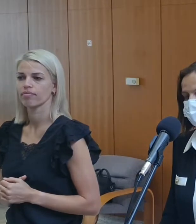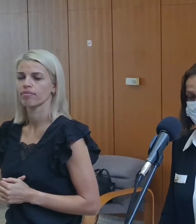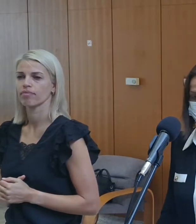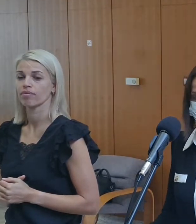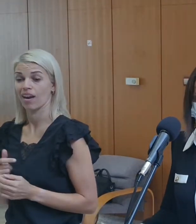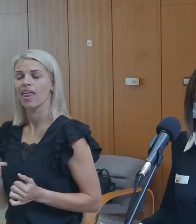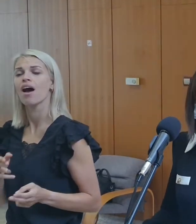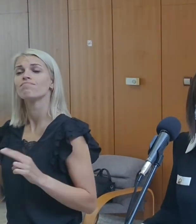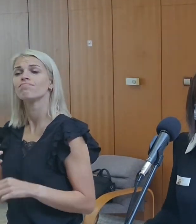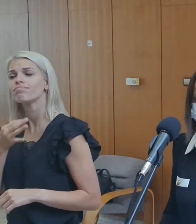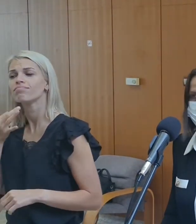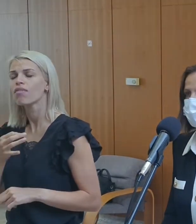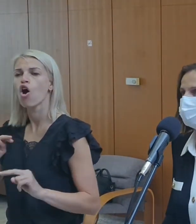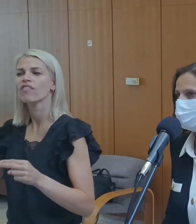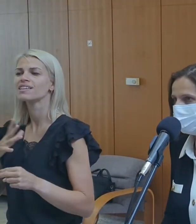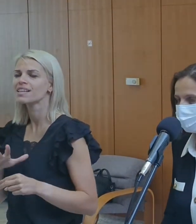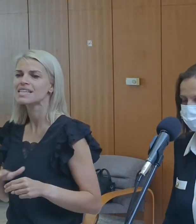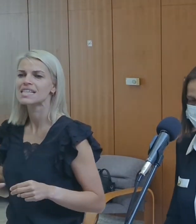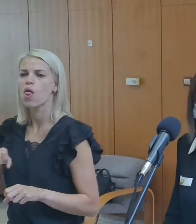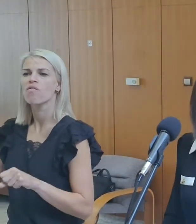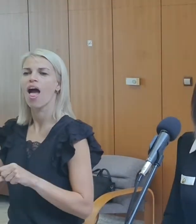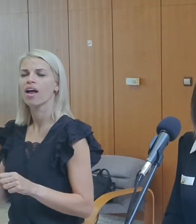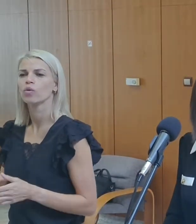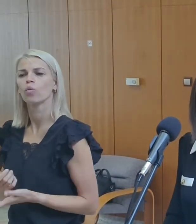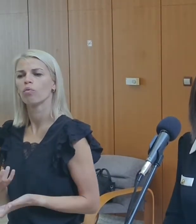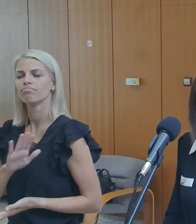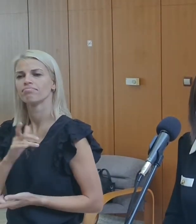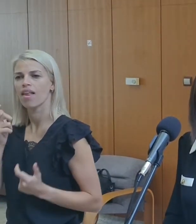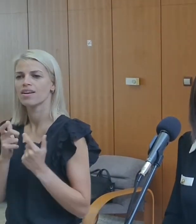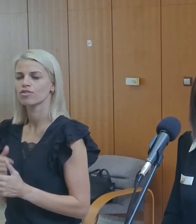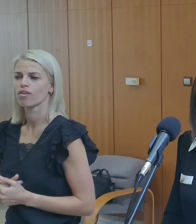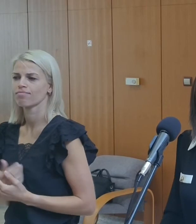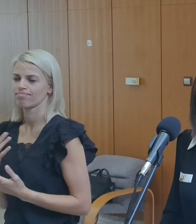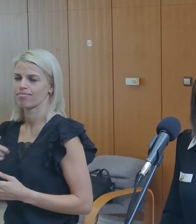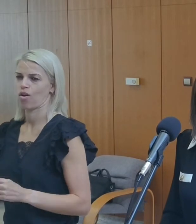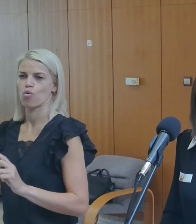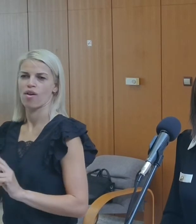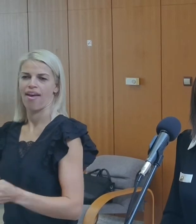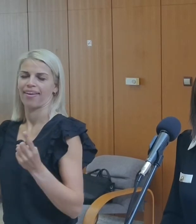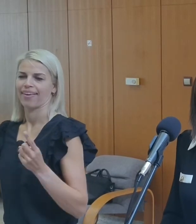Odvolanie celej vlády je samozrejme o niečom inom, ale